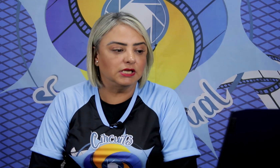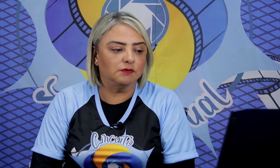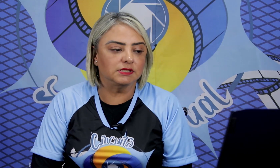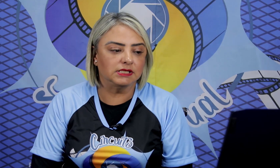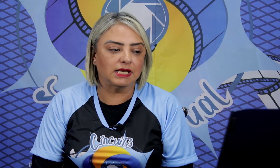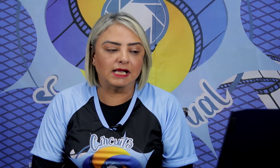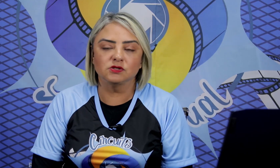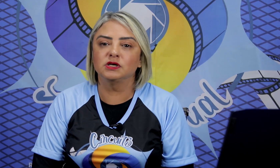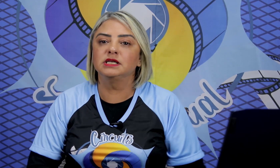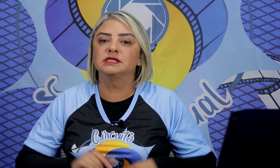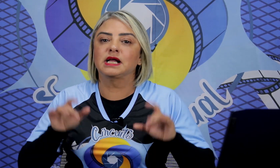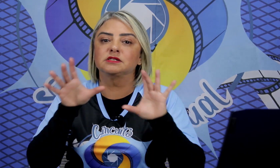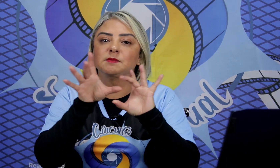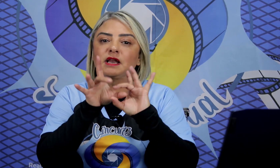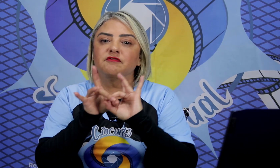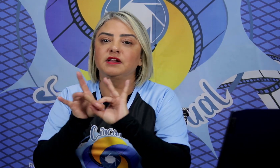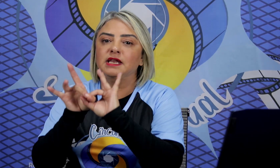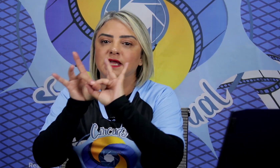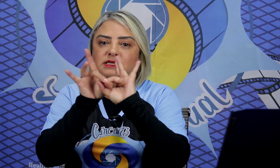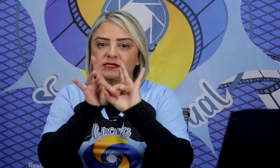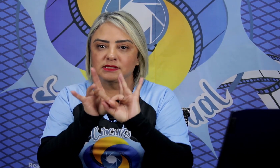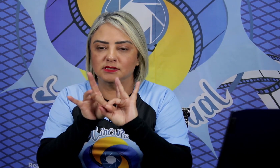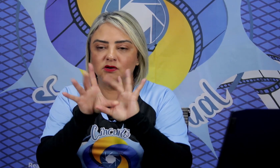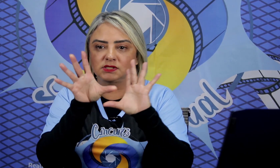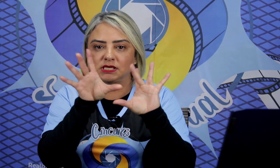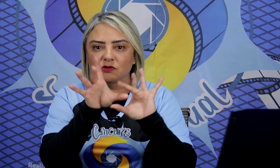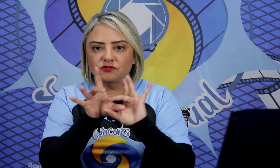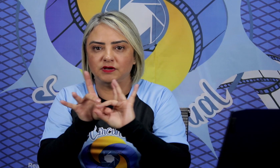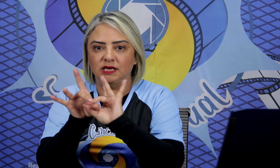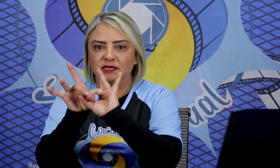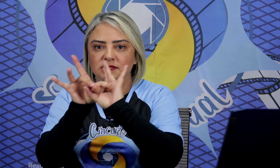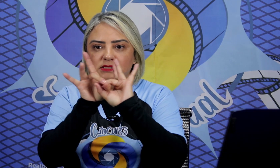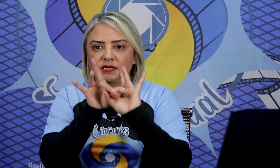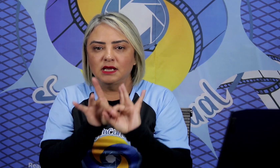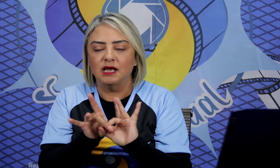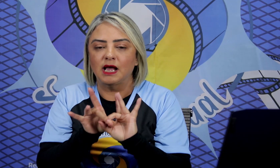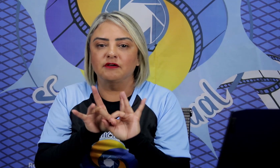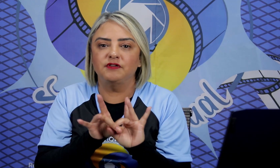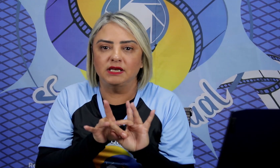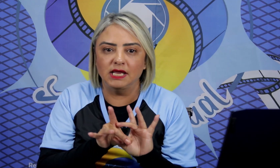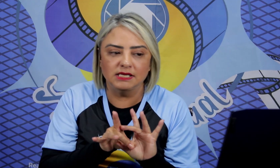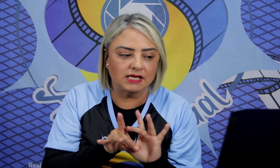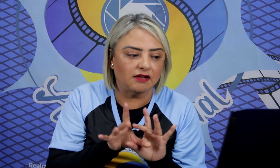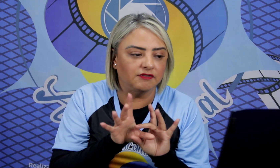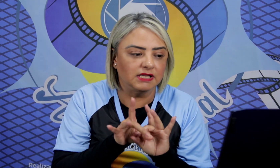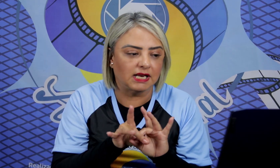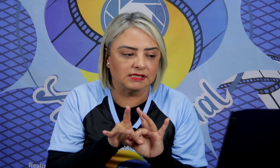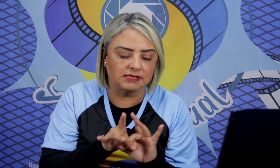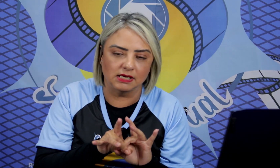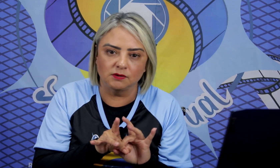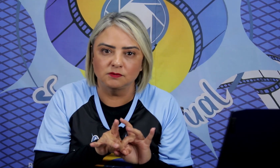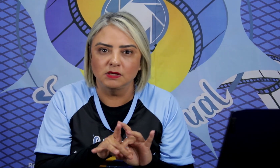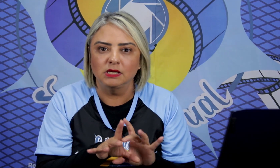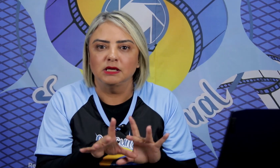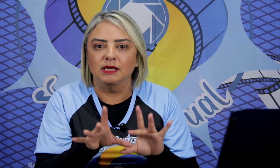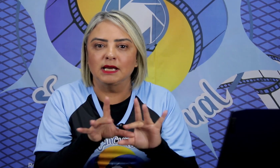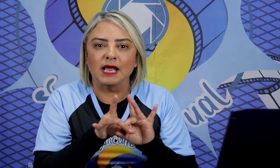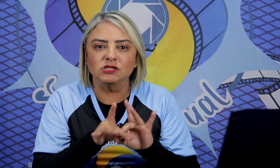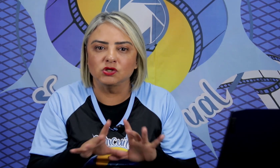de sinais organizados pela FENEIS, ao sinal de FENEIS. A FENEIS é a federação, né,